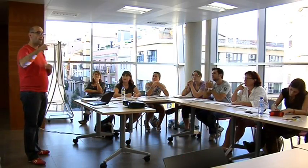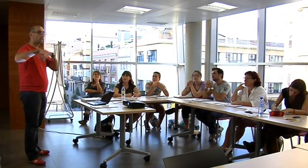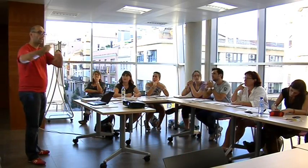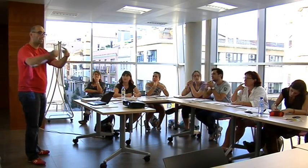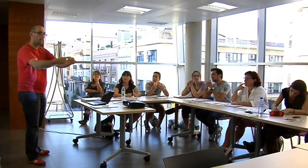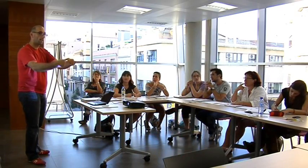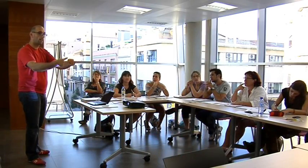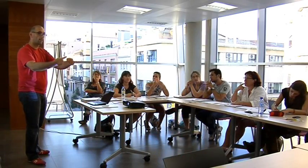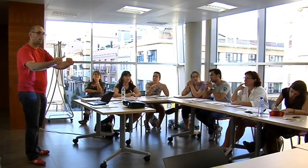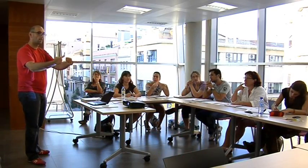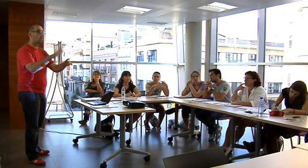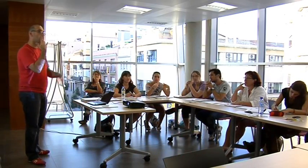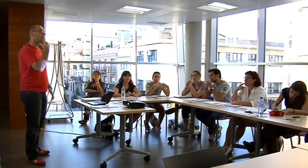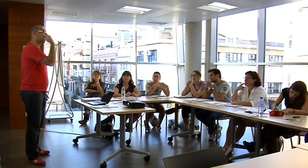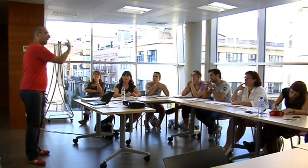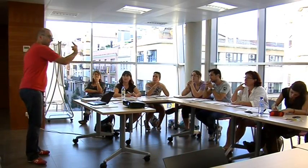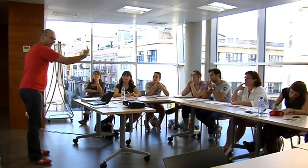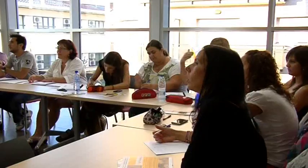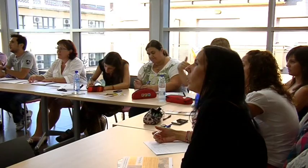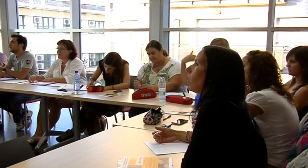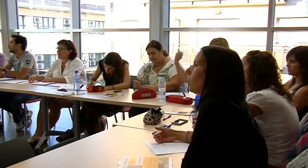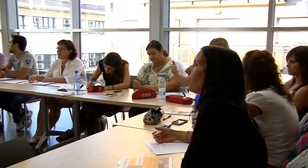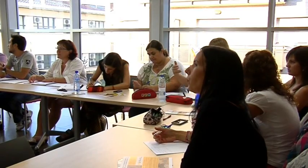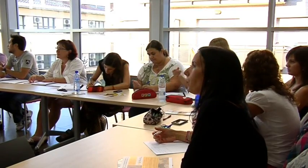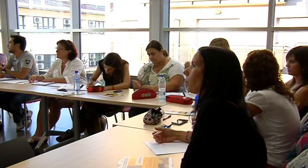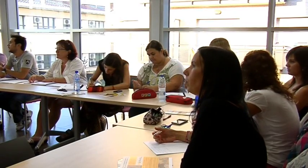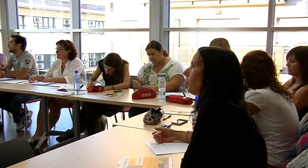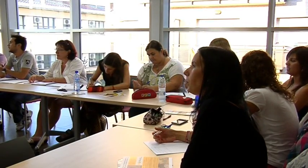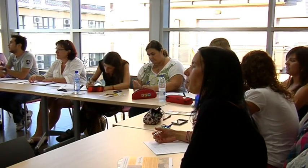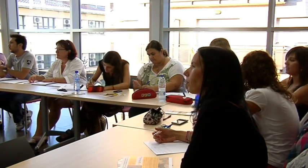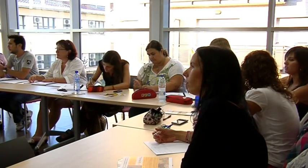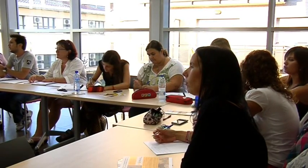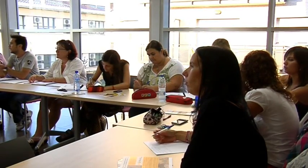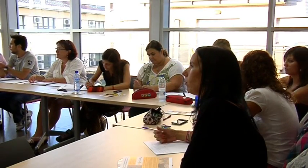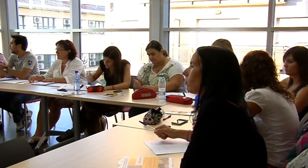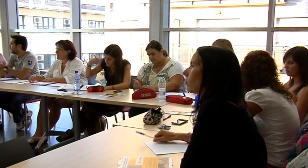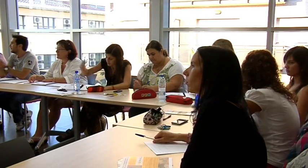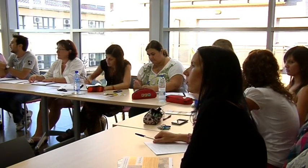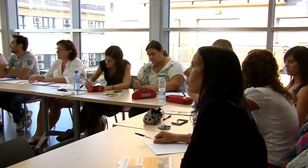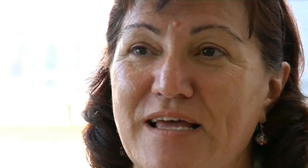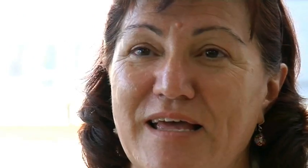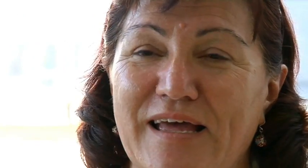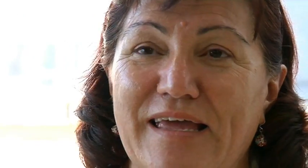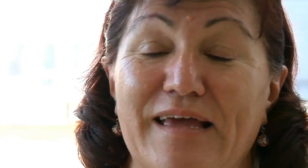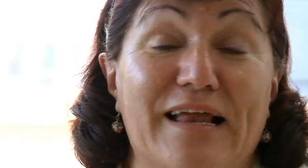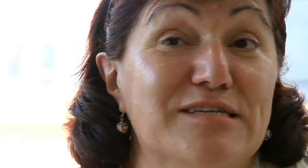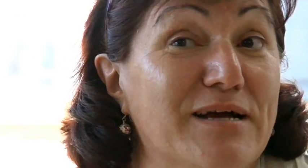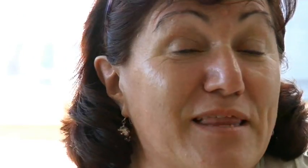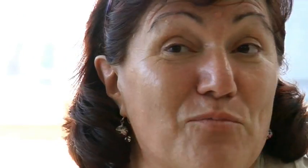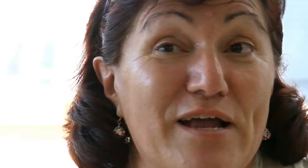Un dia va venir una senyora i, clar, quan la vaig saludar i li vaig dir bon dia, que era l'únic quasi bé que li vaig poder dir fa temps, i, clar, es va quedar molt